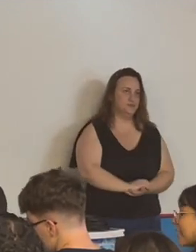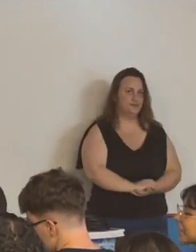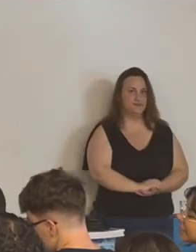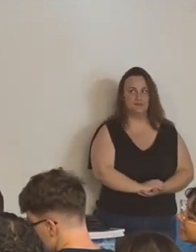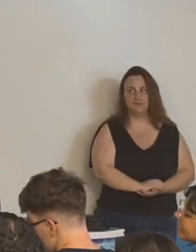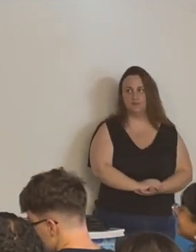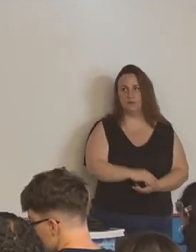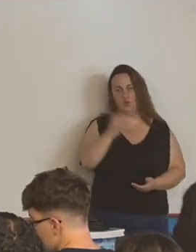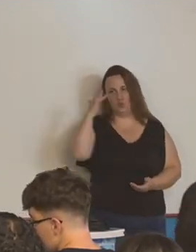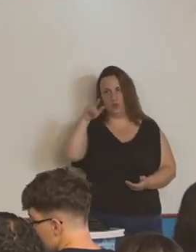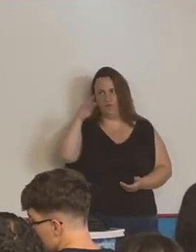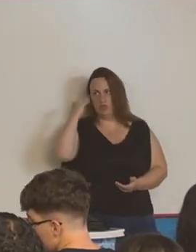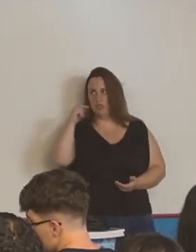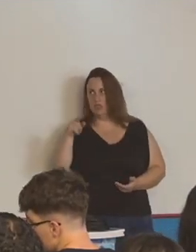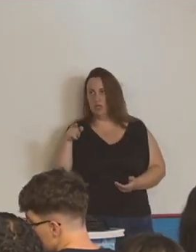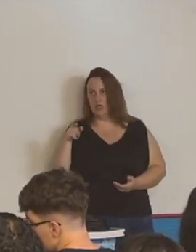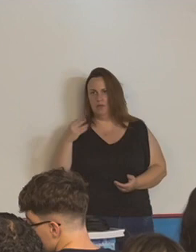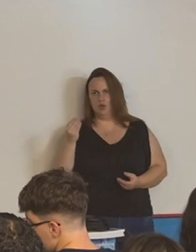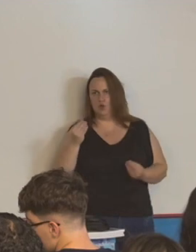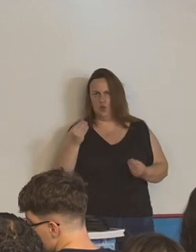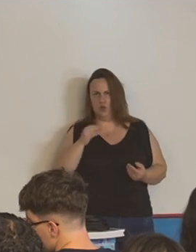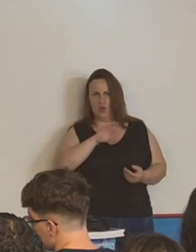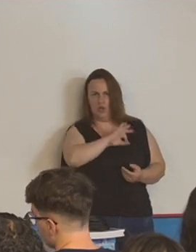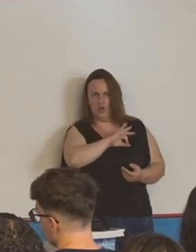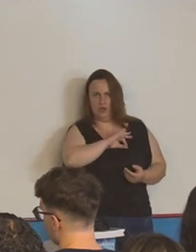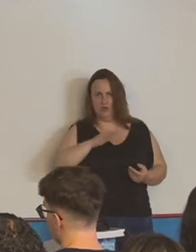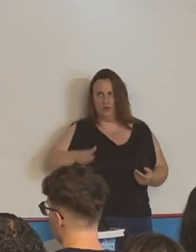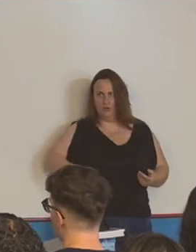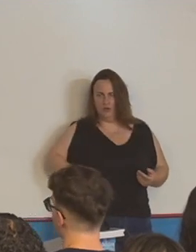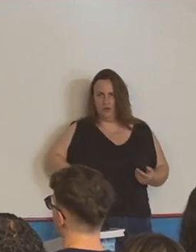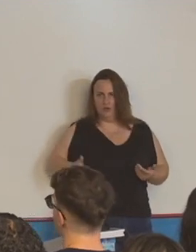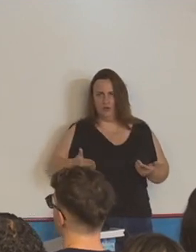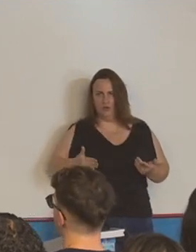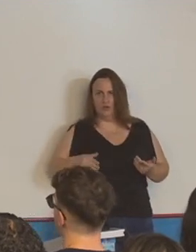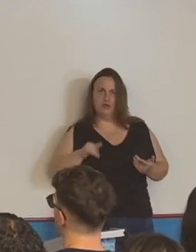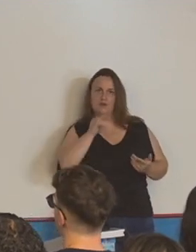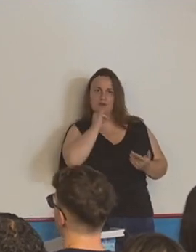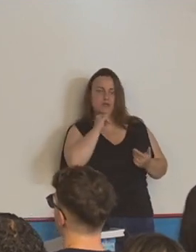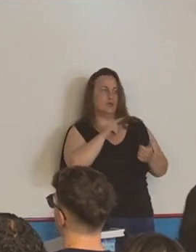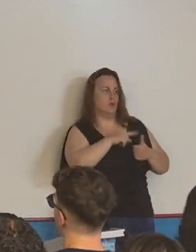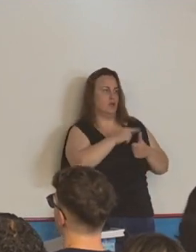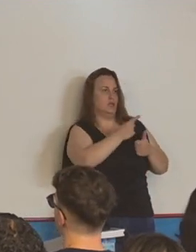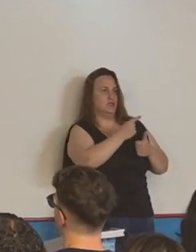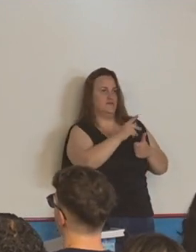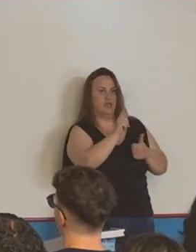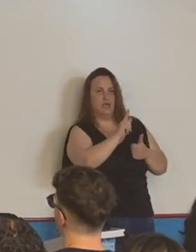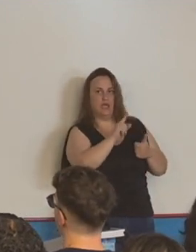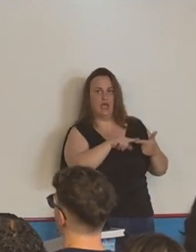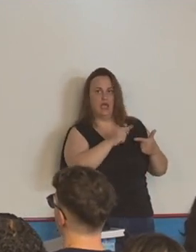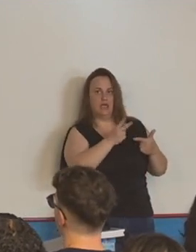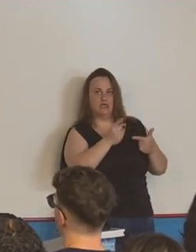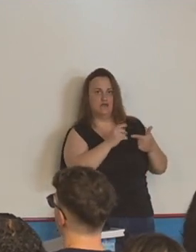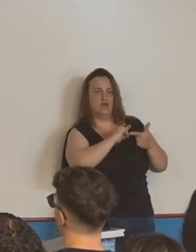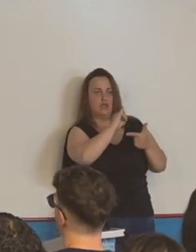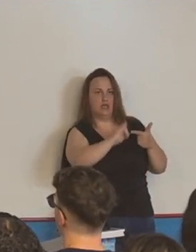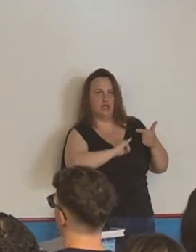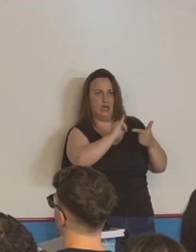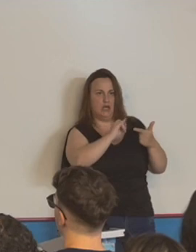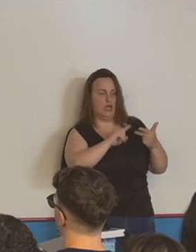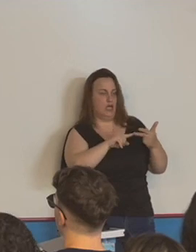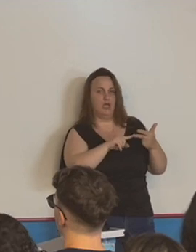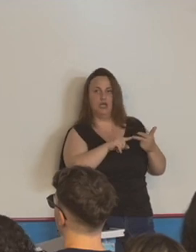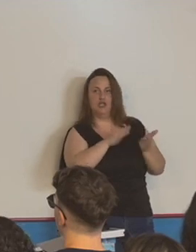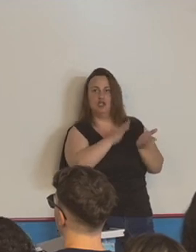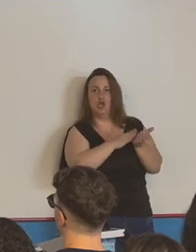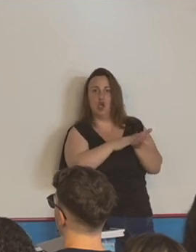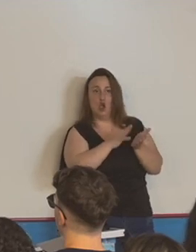não sei se vocês sabem como é que a milícia funciona. Tipo, eles vendem gás, vendem... internet,